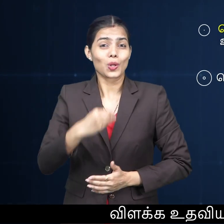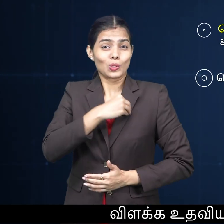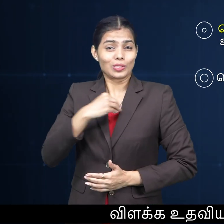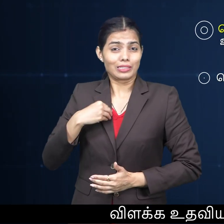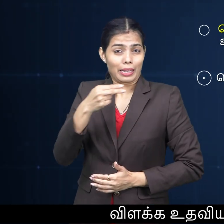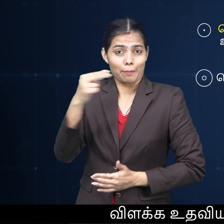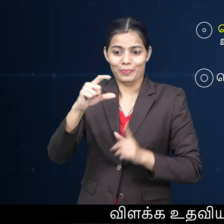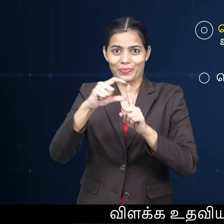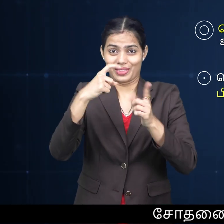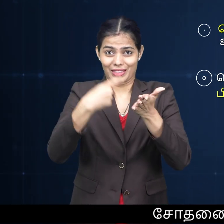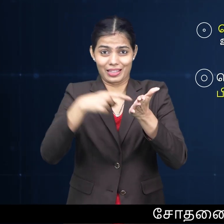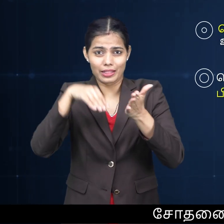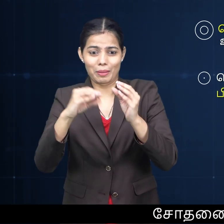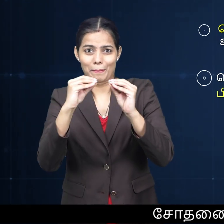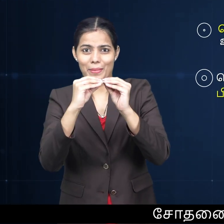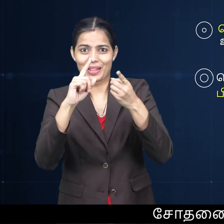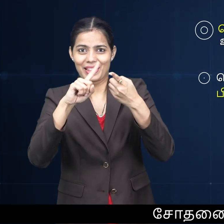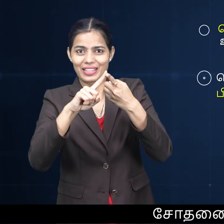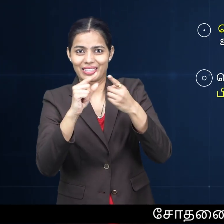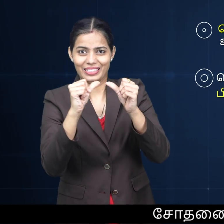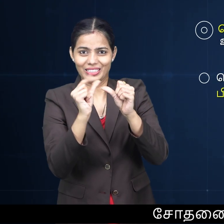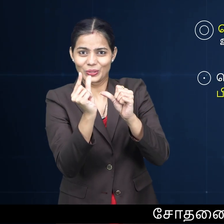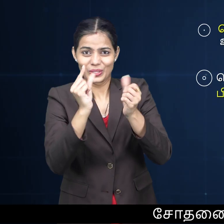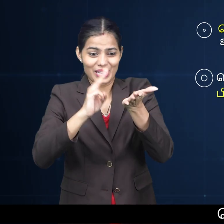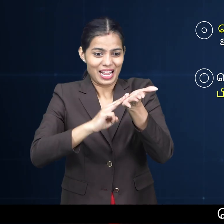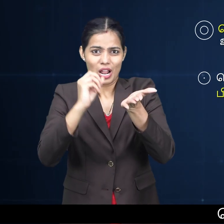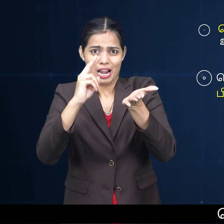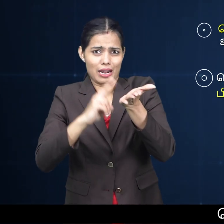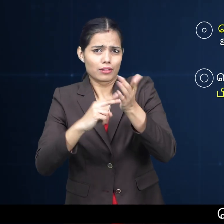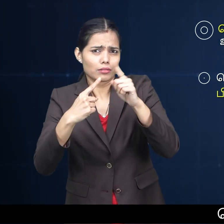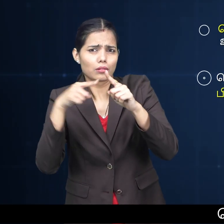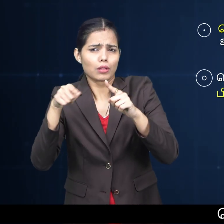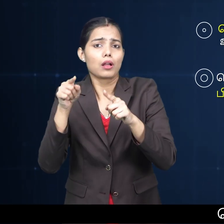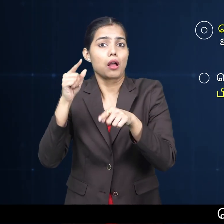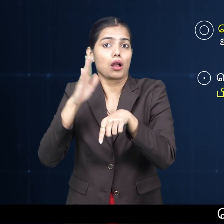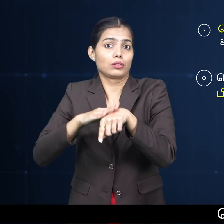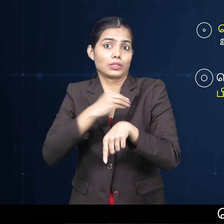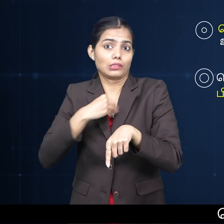செரிமானத்தை விளக்க உதவிய டாக்டர் பியூமான்ட்டின் பரிசோதனைகளை விவரிக்க முடியும்.